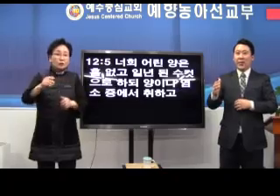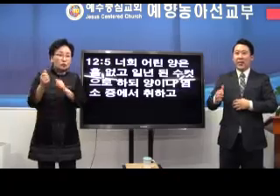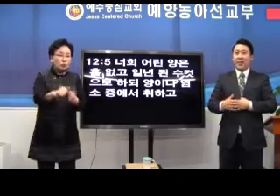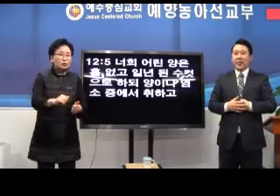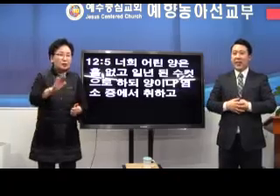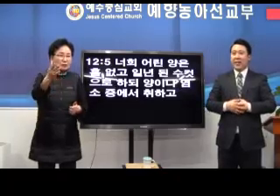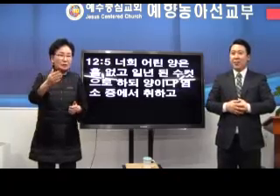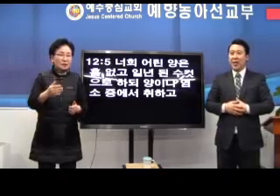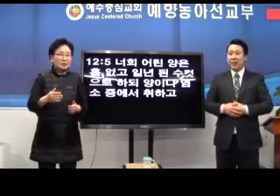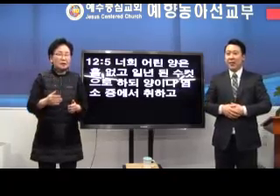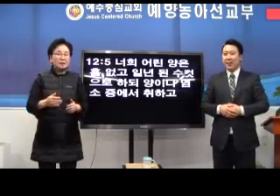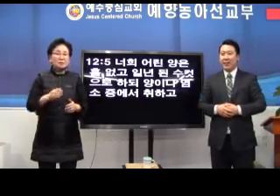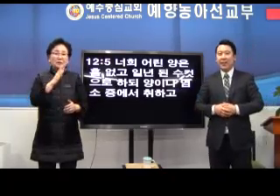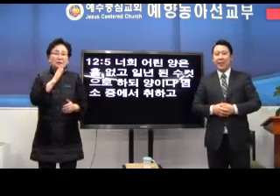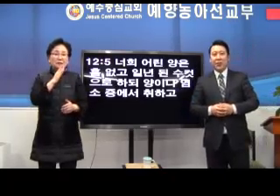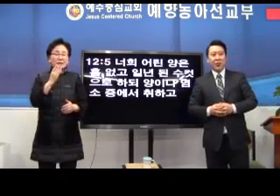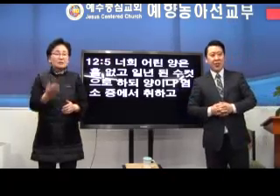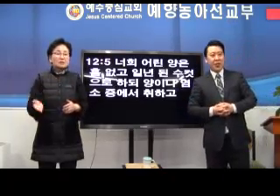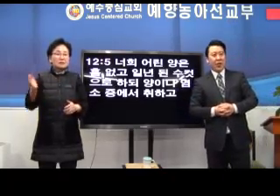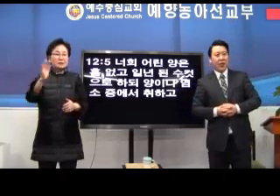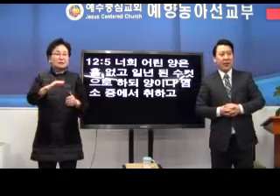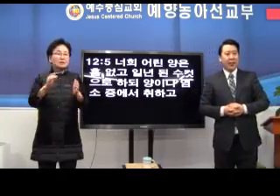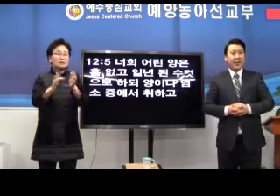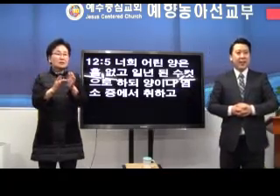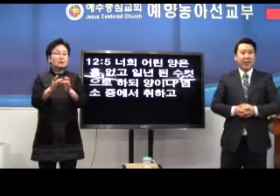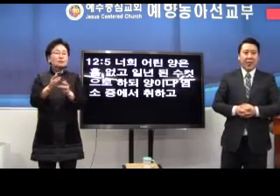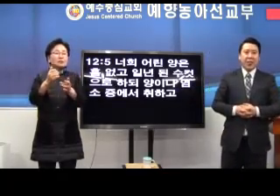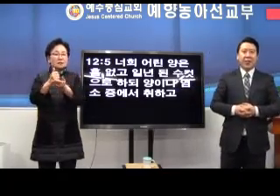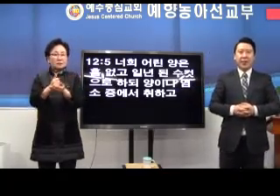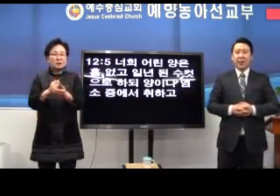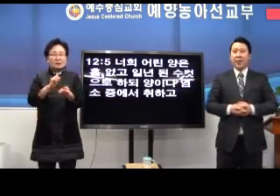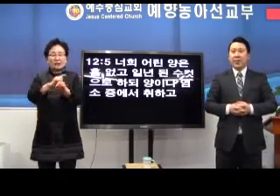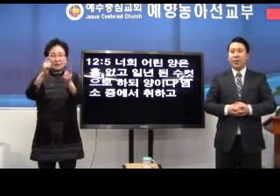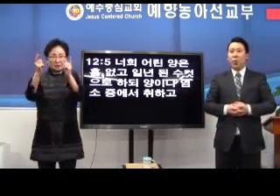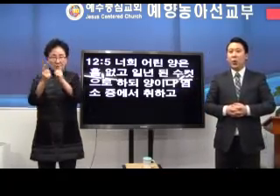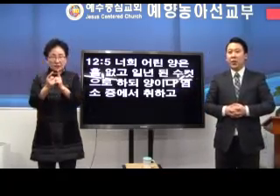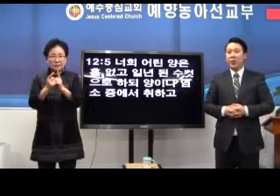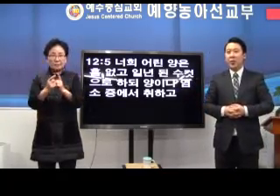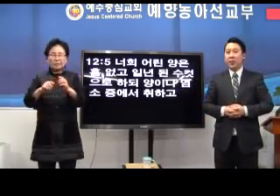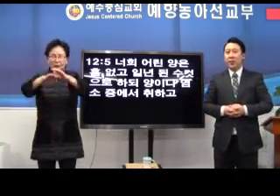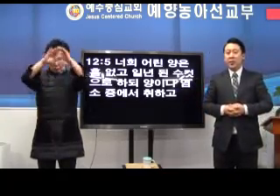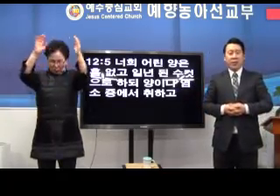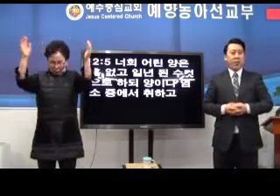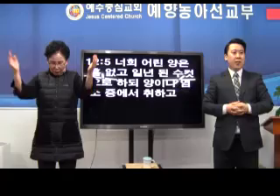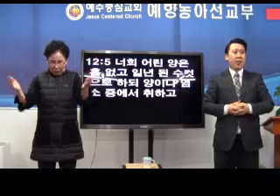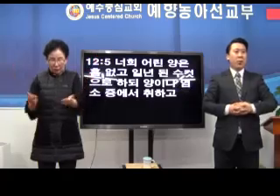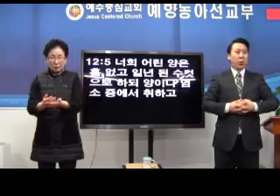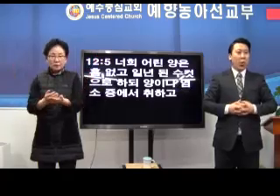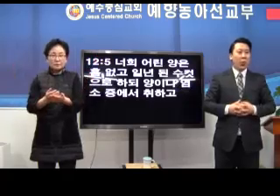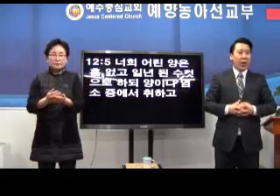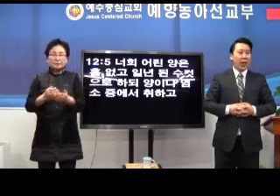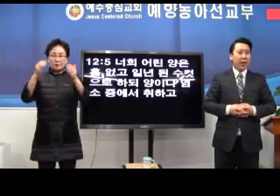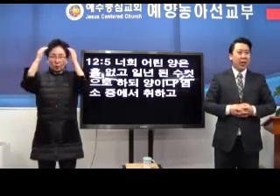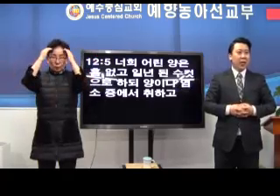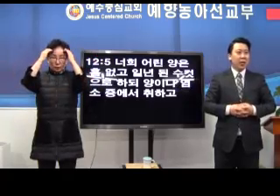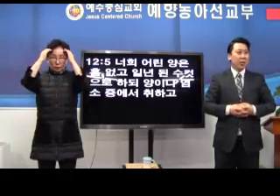고통받아야 마땅하지만 예수께서 대신 그 모든 고통과